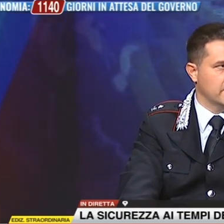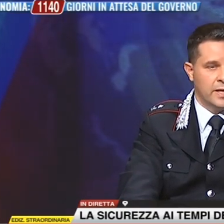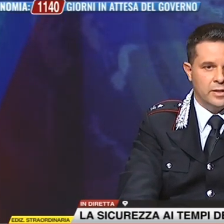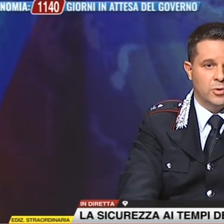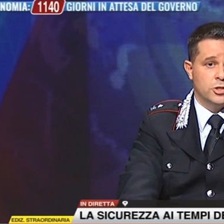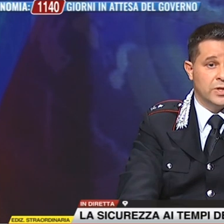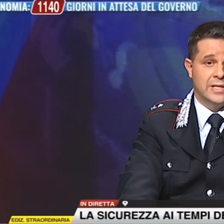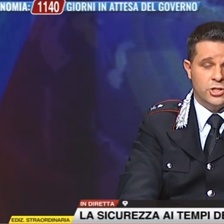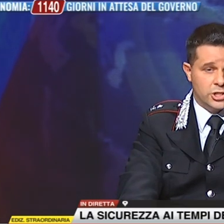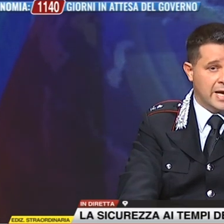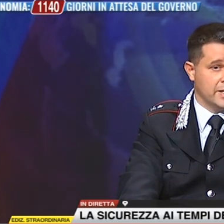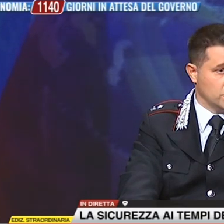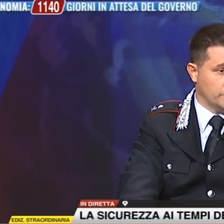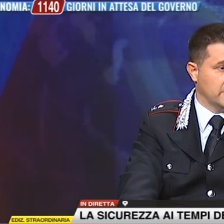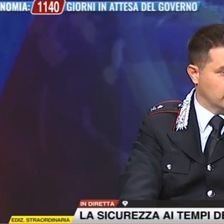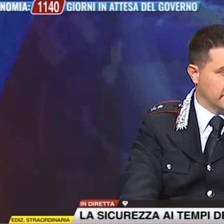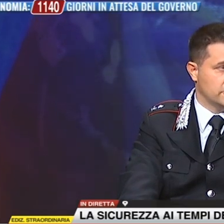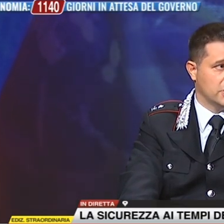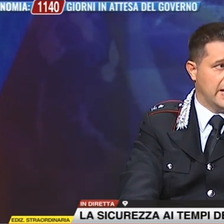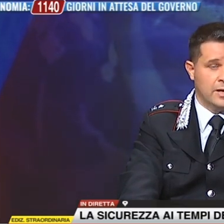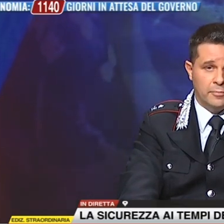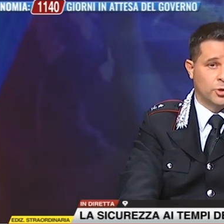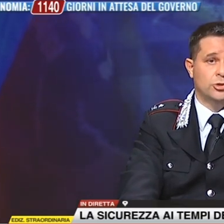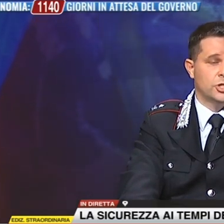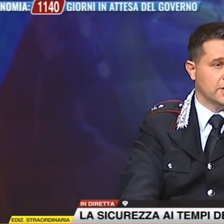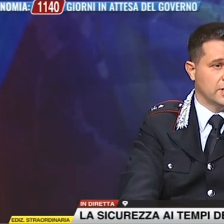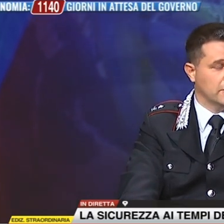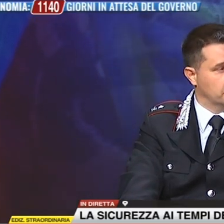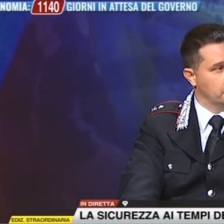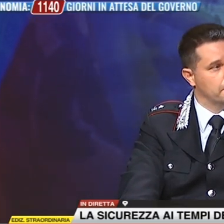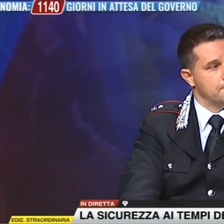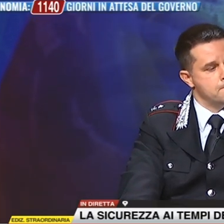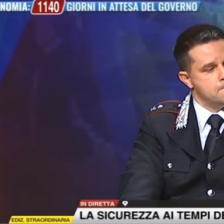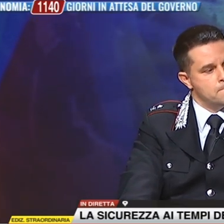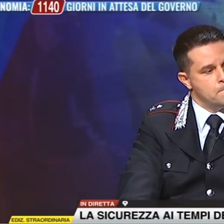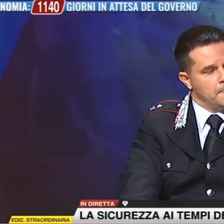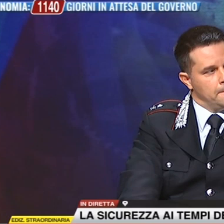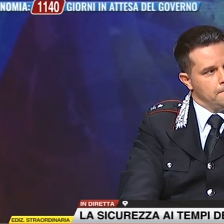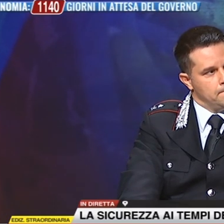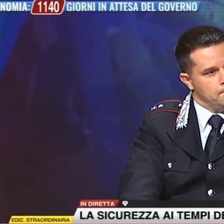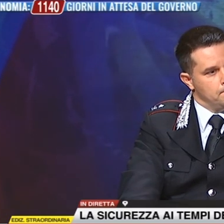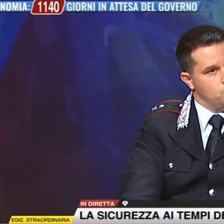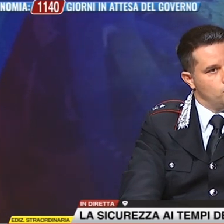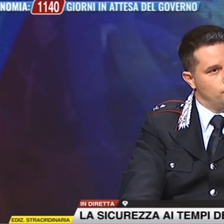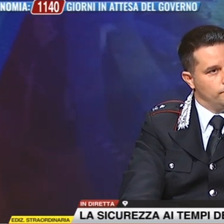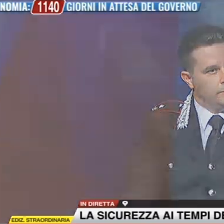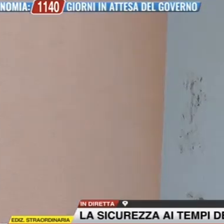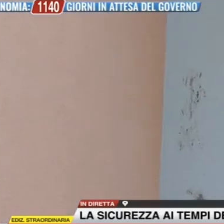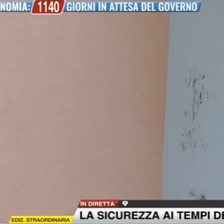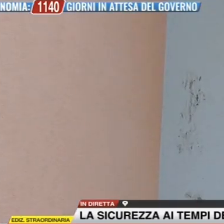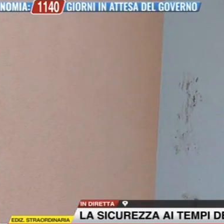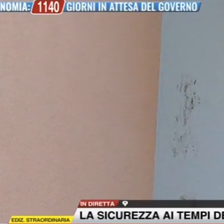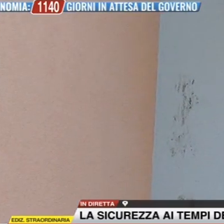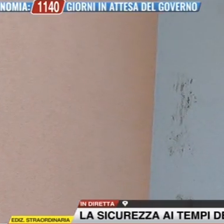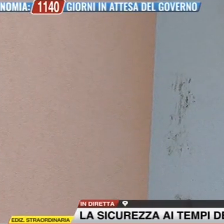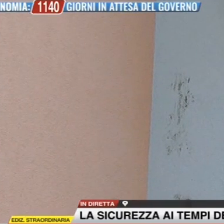sicurezza, di quella sicurezza necessaria in questo periodo di criticità per tutti i cittadini. Ecco, in questo periodo